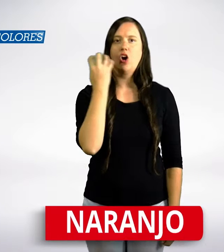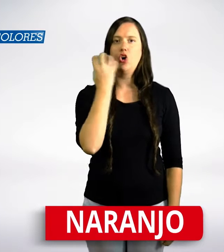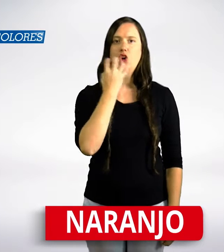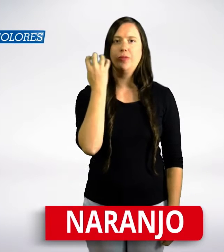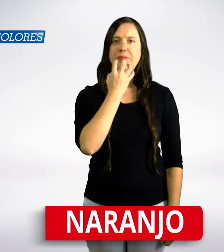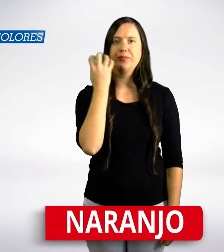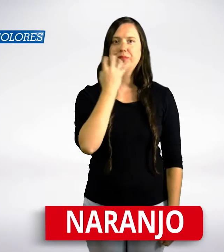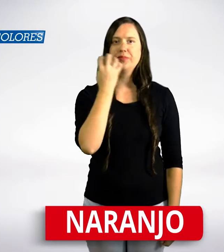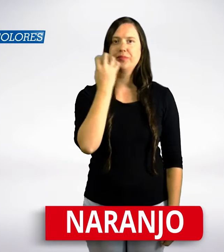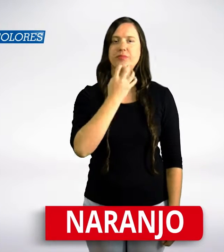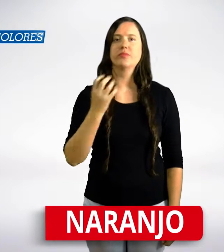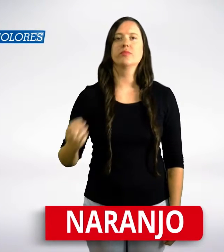Naranjo.